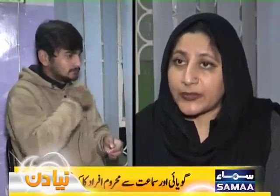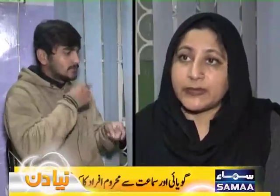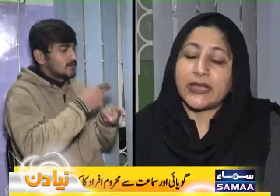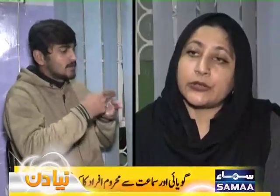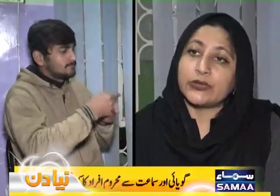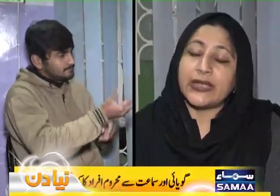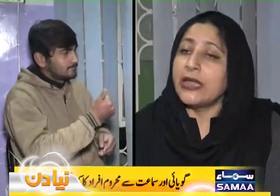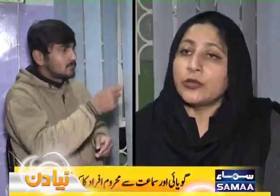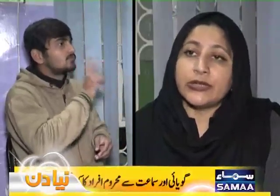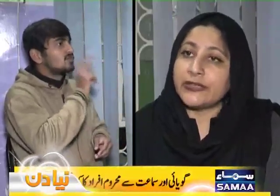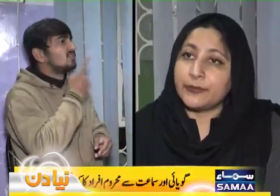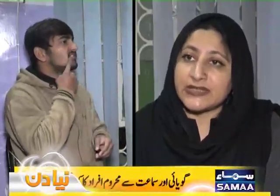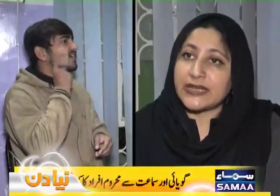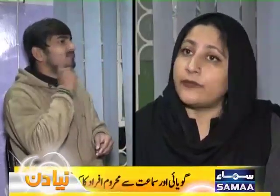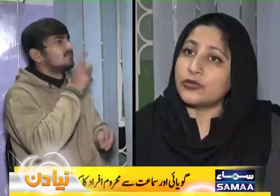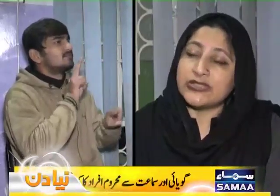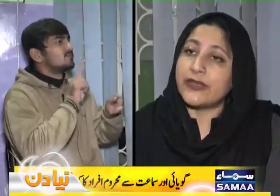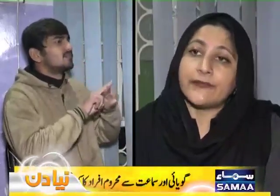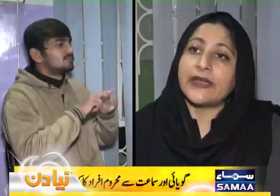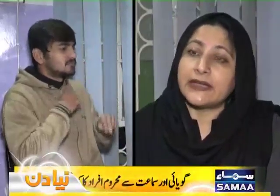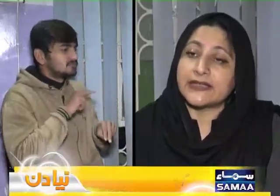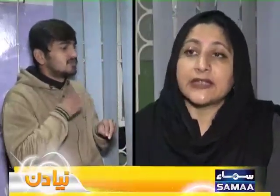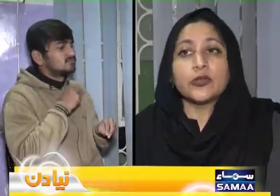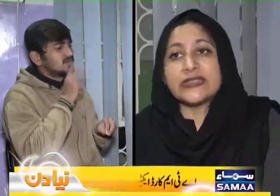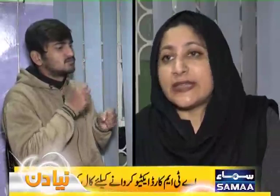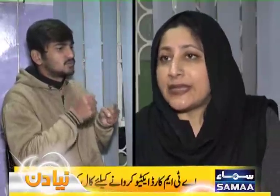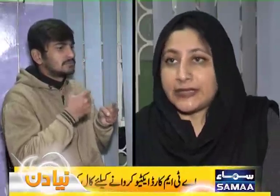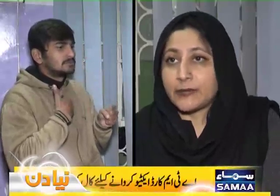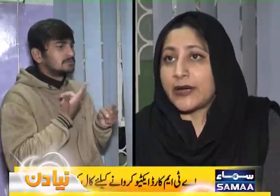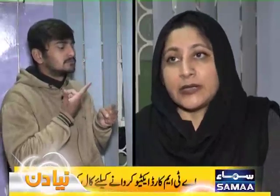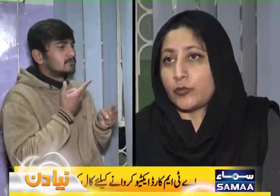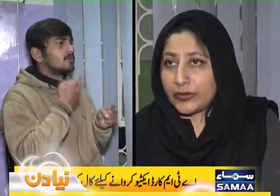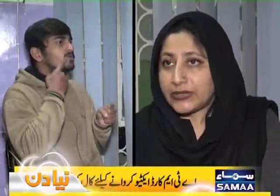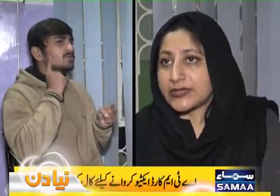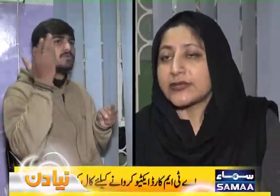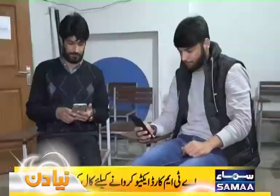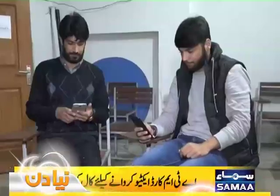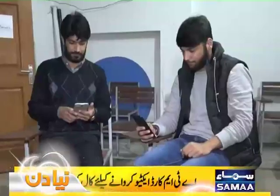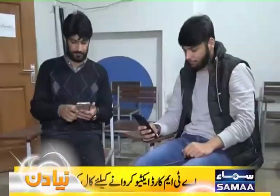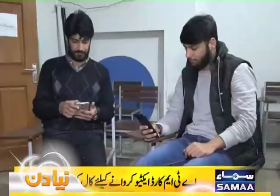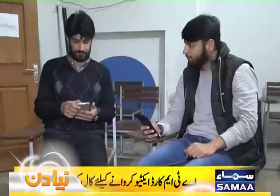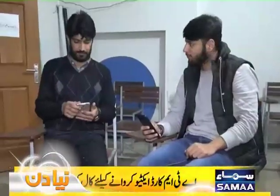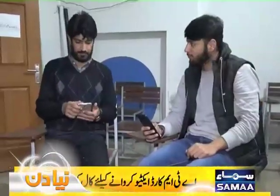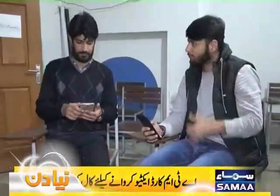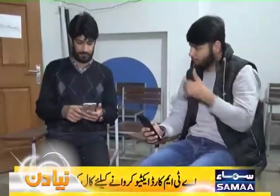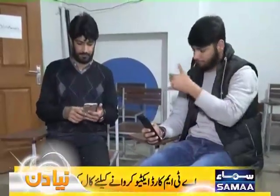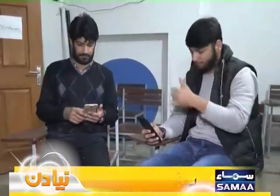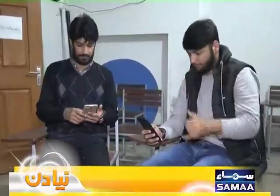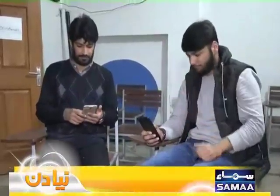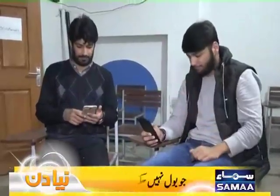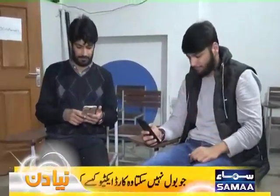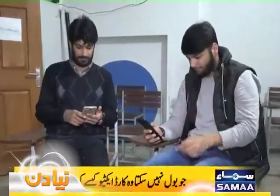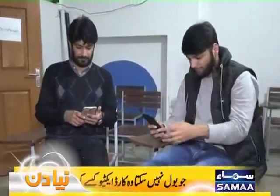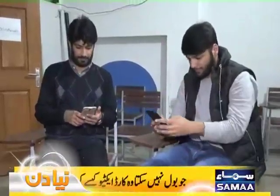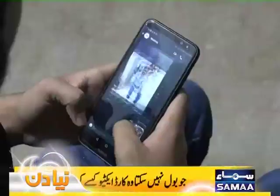डेट ऑफ बर्थ बतानी होती है, तो ये डेफ बच्चे वो चीज़ वेरीफाई नहीं कर सकते, तो इसलिए इन्हें एटीएम कार्ड नहीं प्रोवाइड किया जाता। अगर कोई खुशकिस्मत